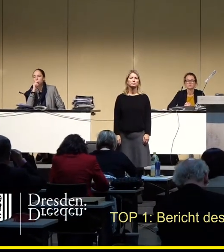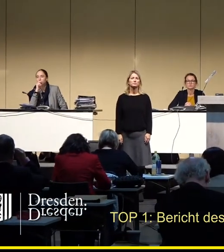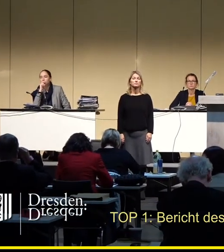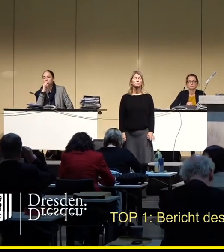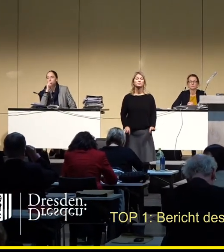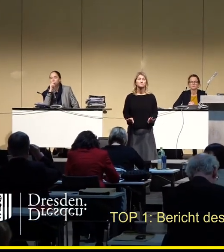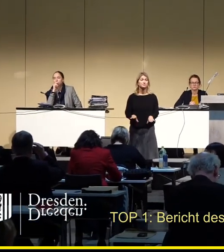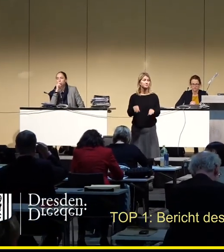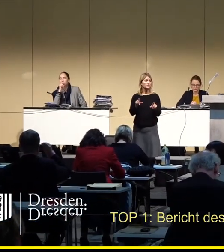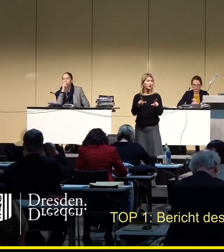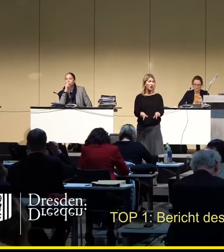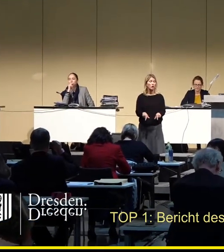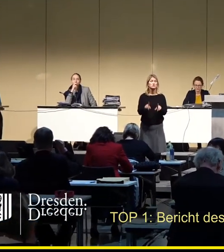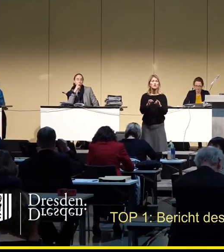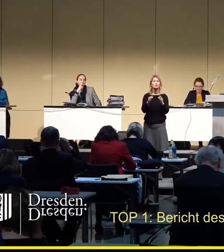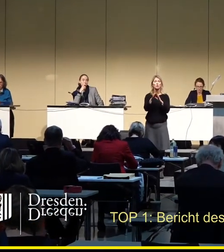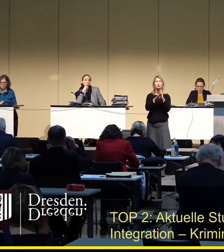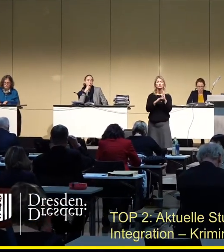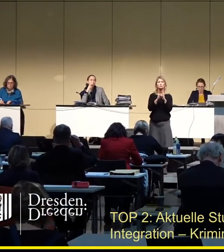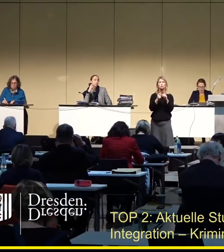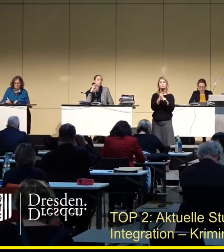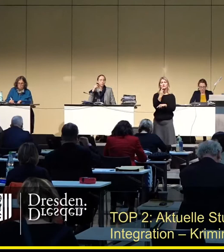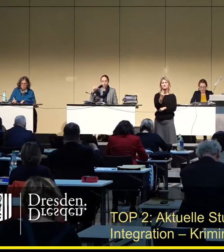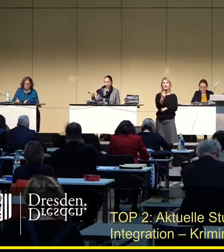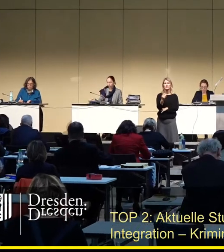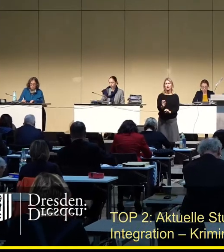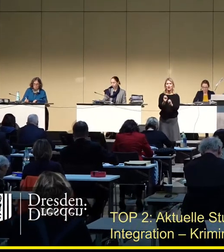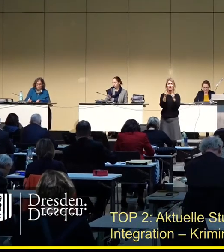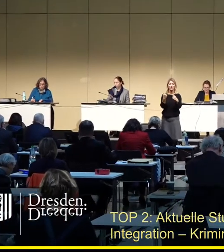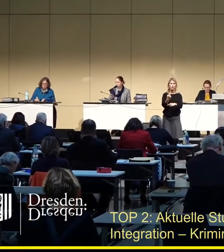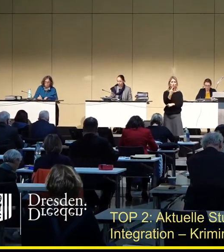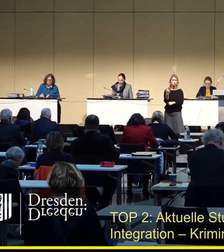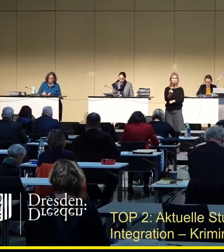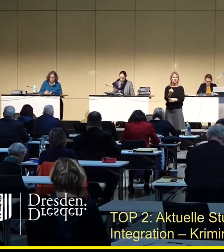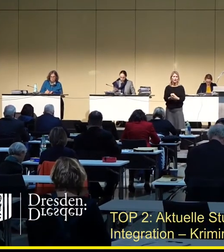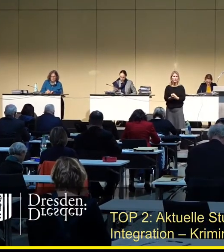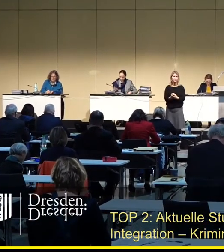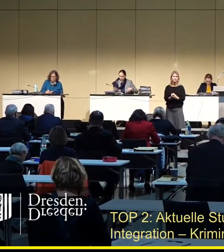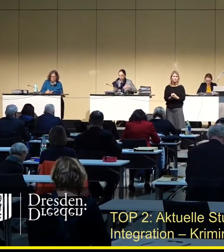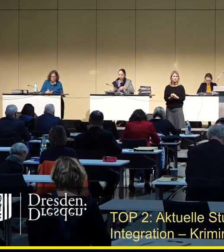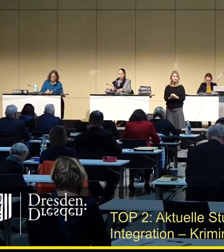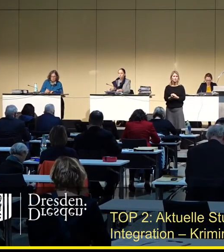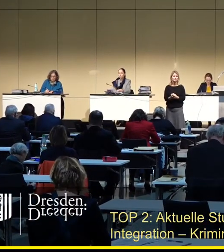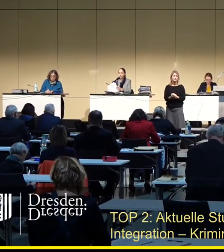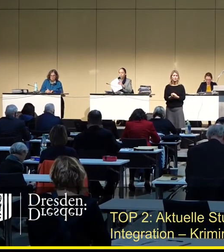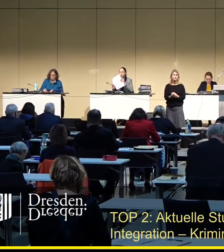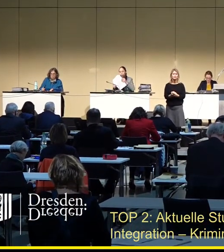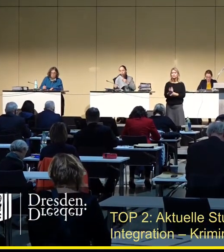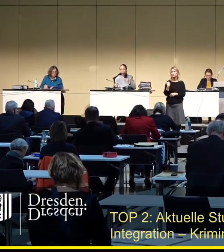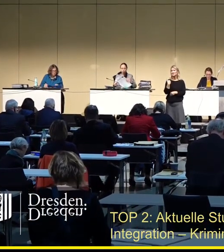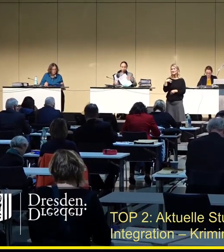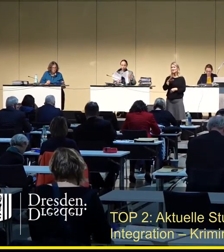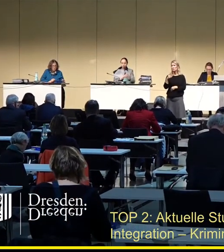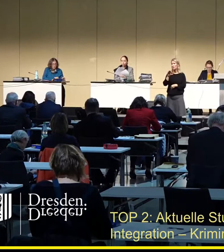So, und nun steigen wir ein in den Tagesordnungspunkt 2, aktuelle Stunde, die beantragt worden ist von